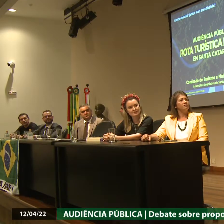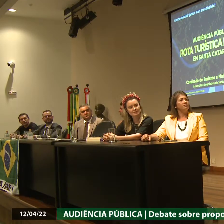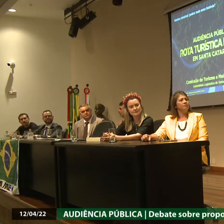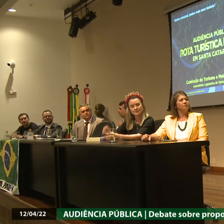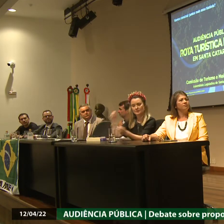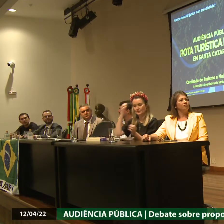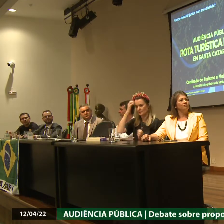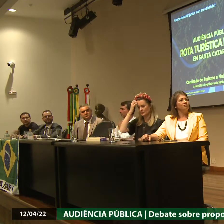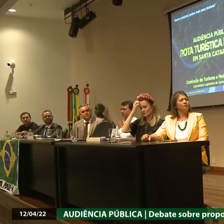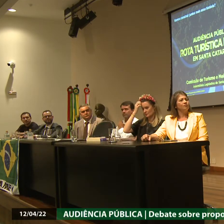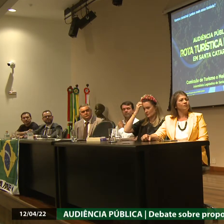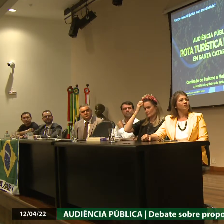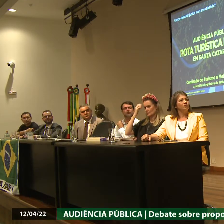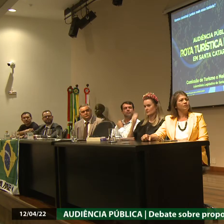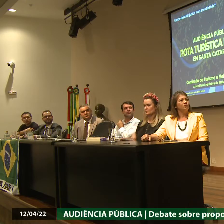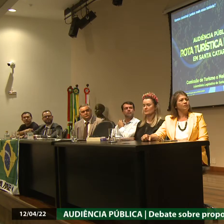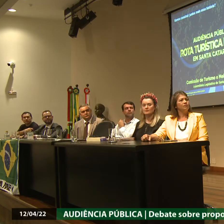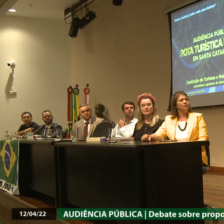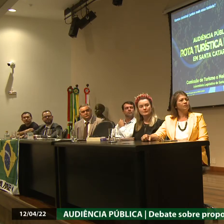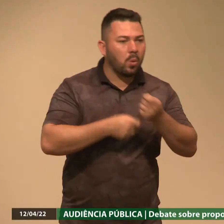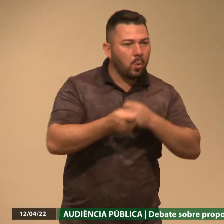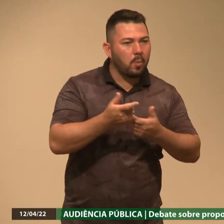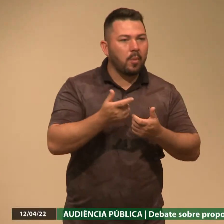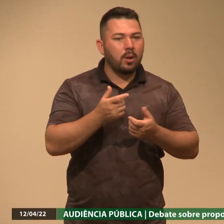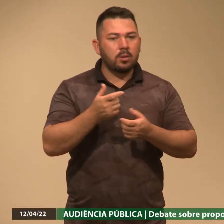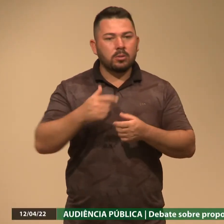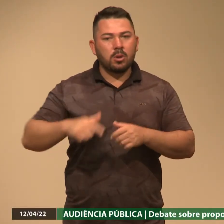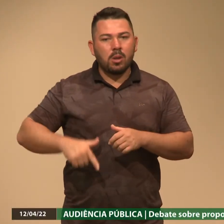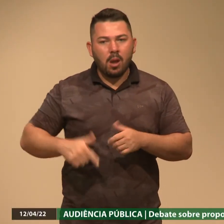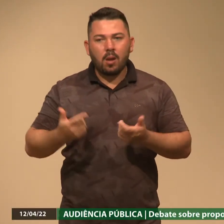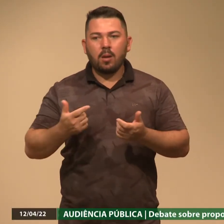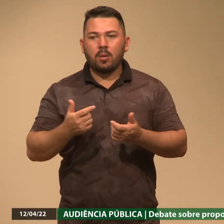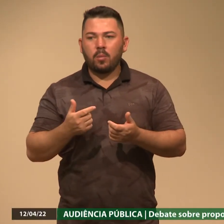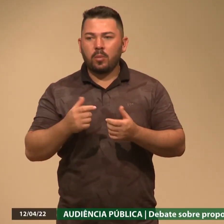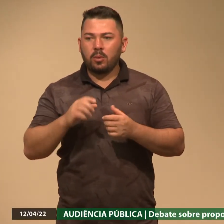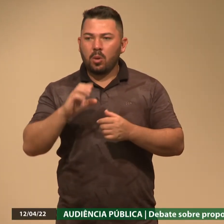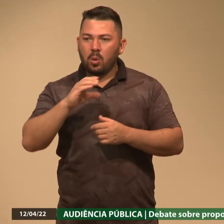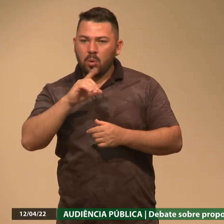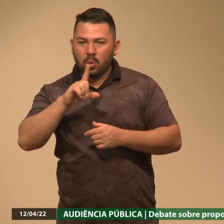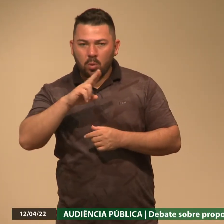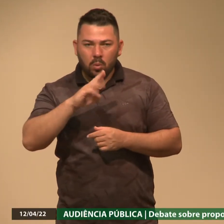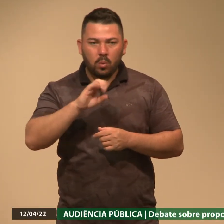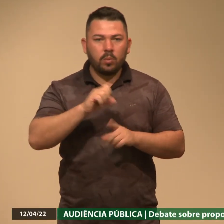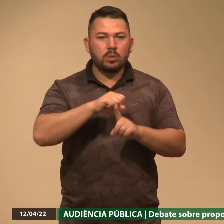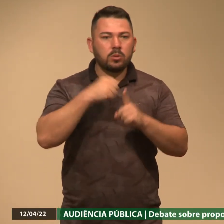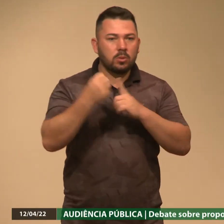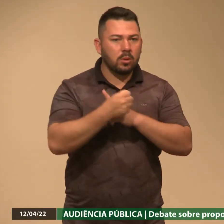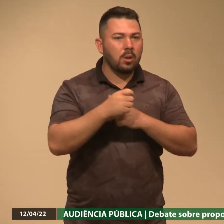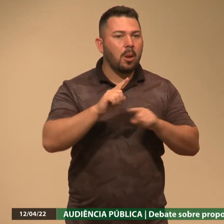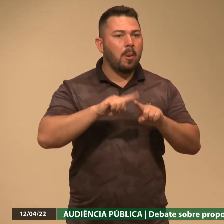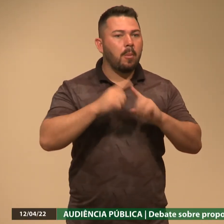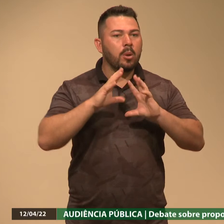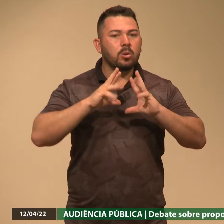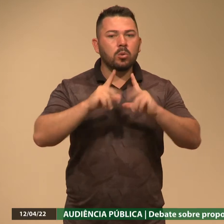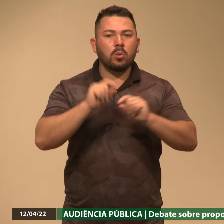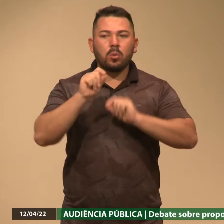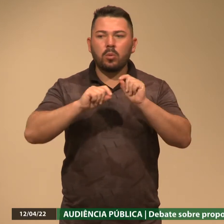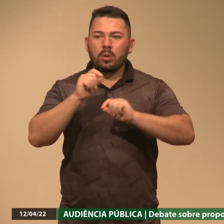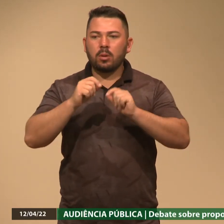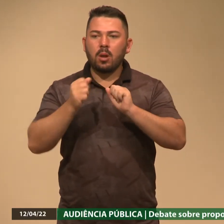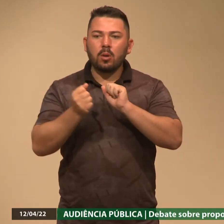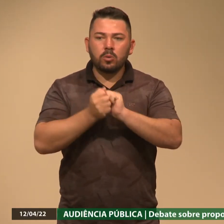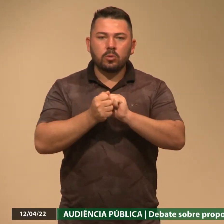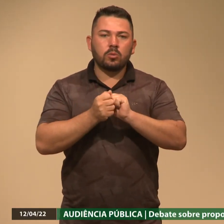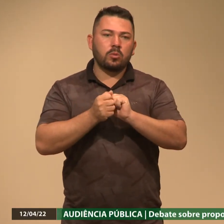atiradores a o comércio de armas os clubes as sociedades mas também tudo o que está ligado aos